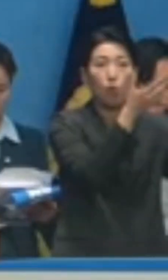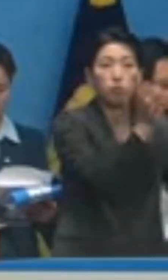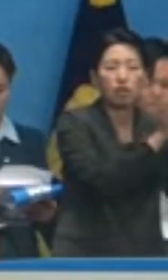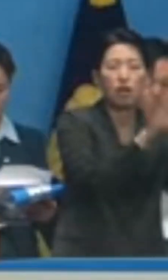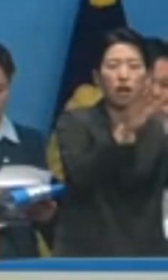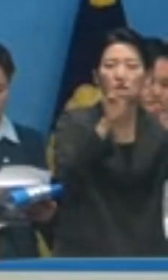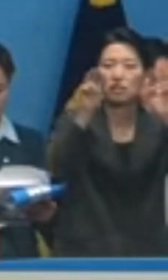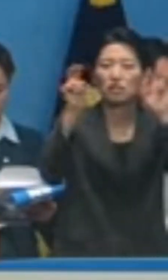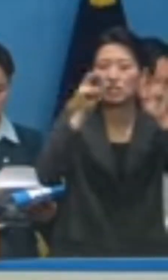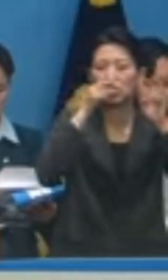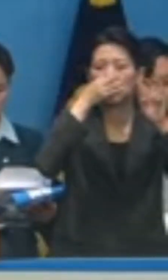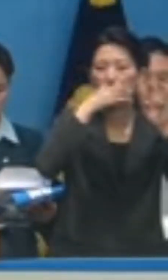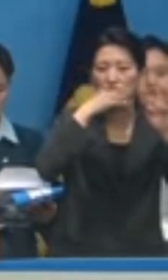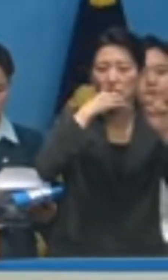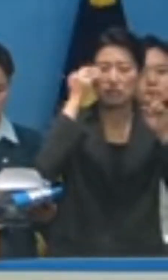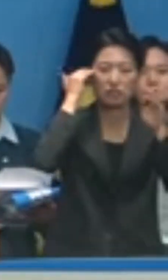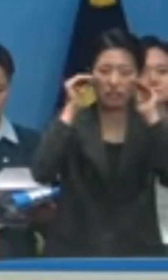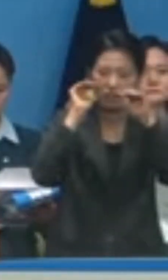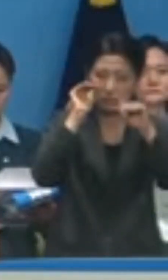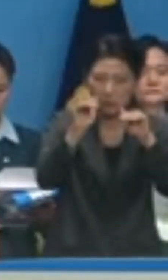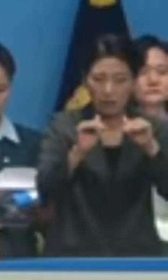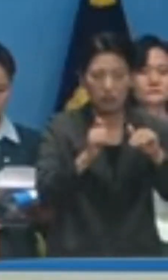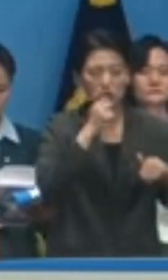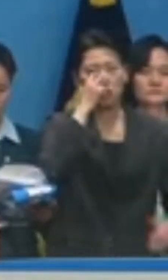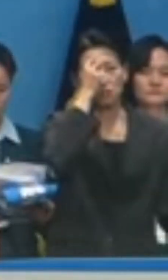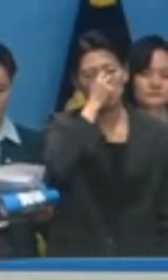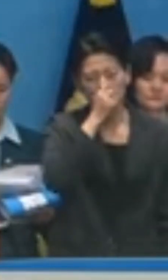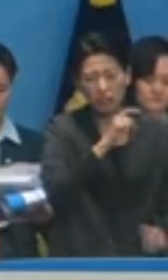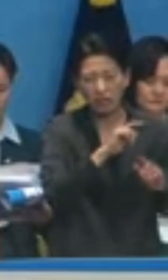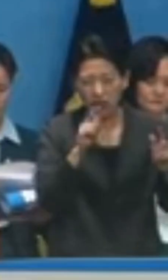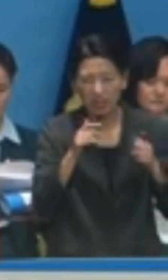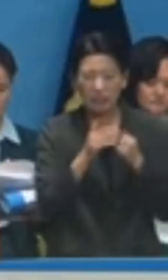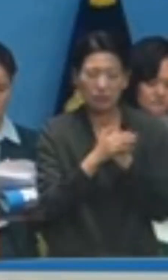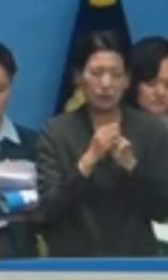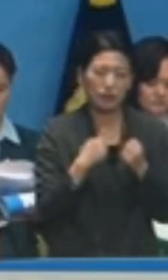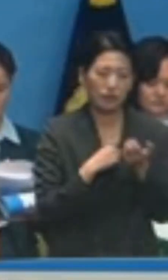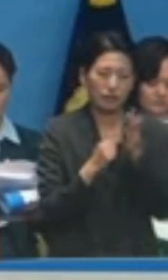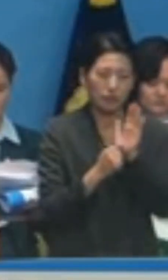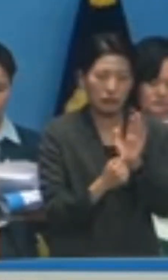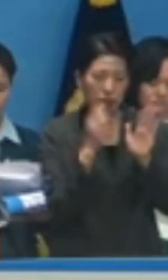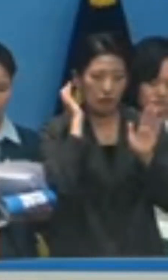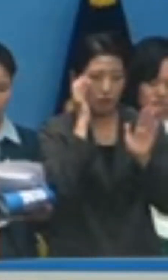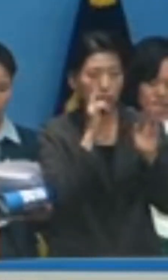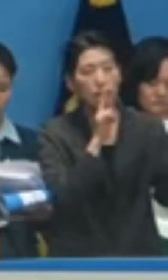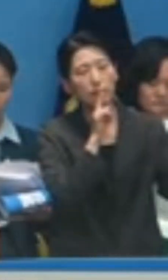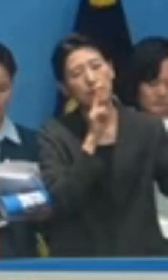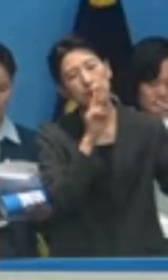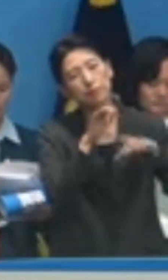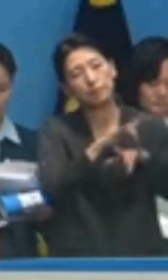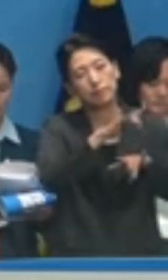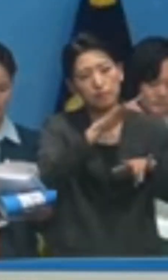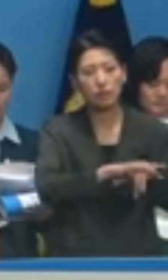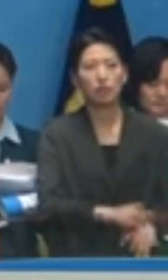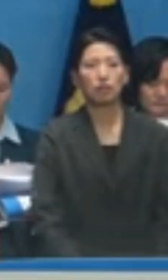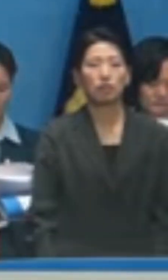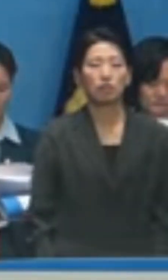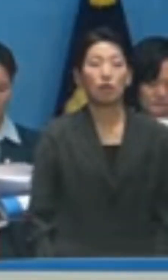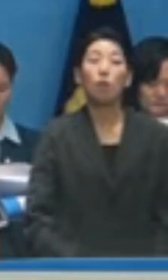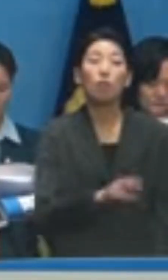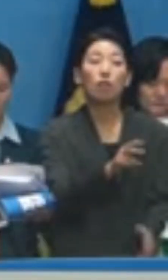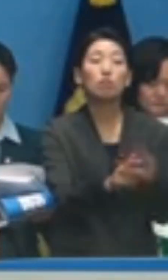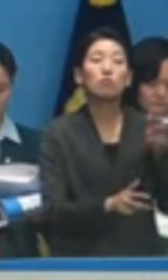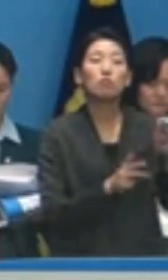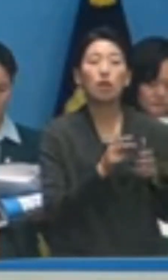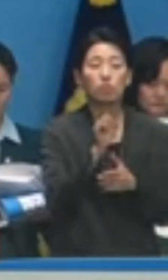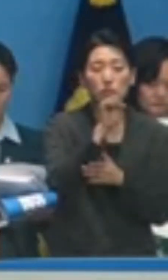침해, 조사 중인 사안 등을 이유로 정보 공개를 거부해 왔습니다. 국토부는 사업 승인 과정과